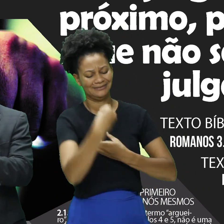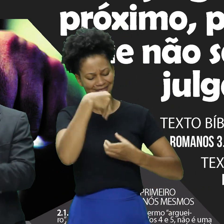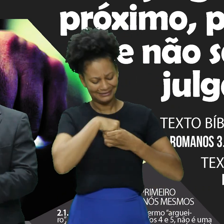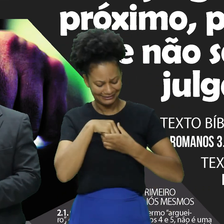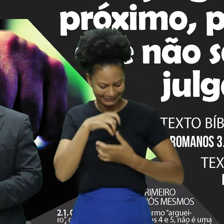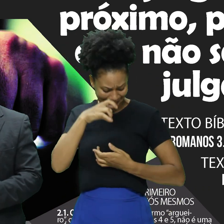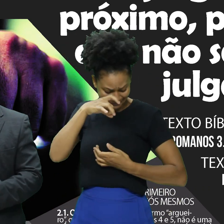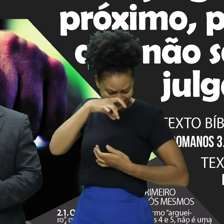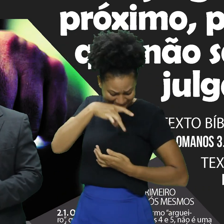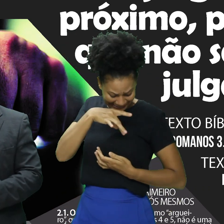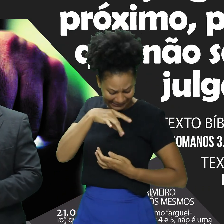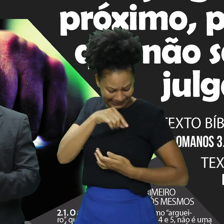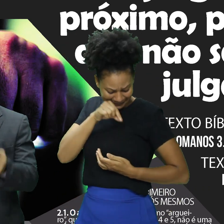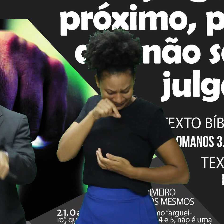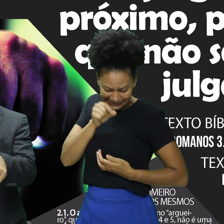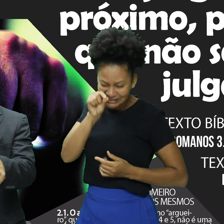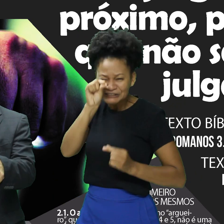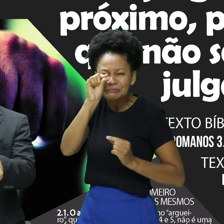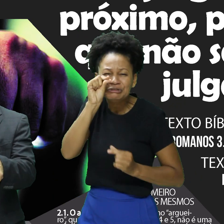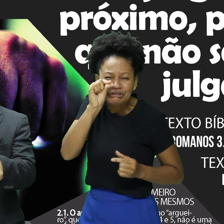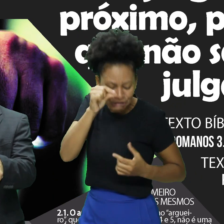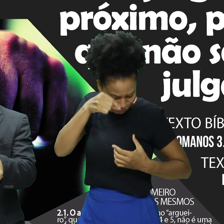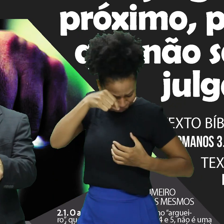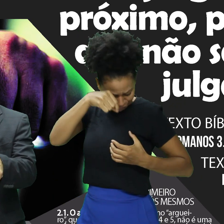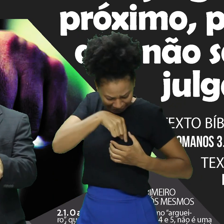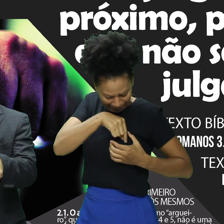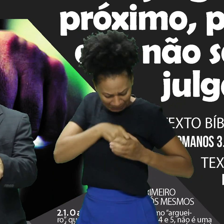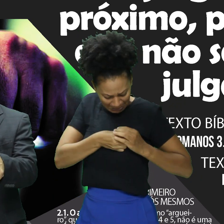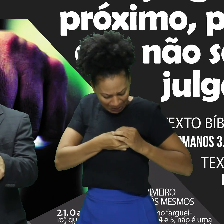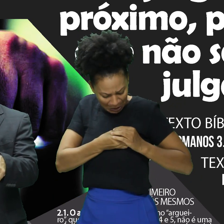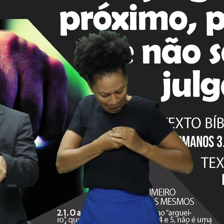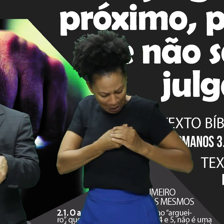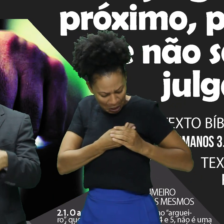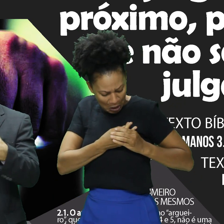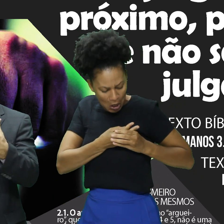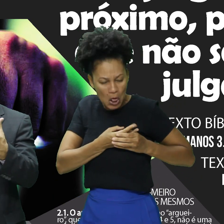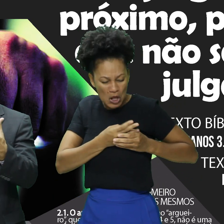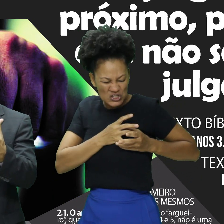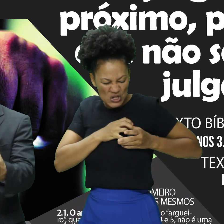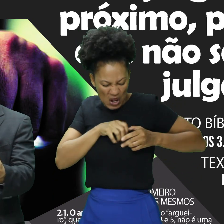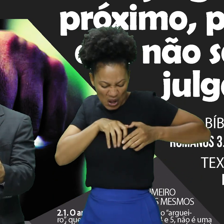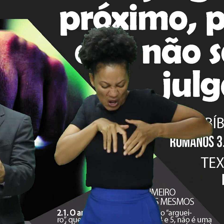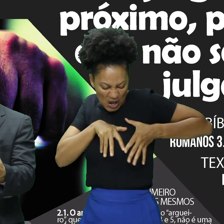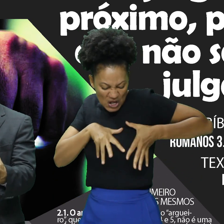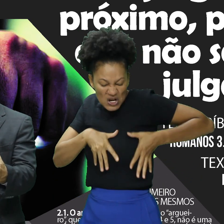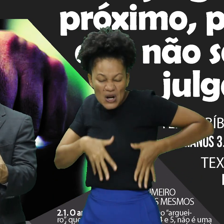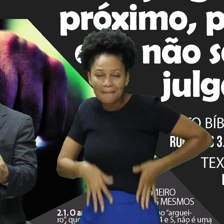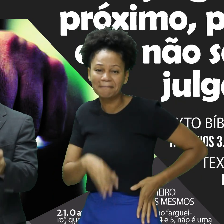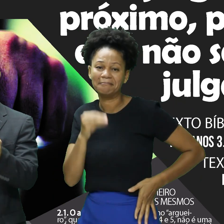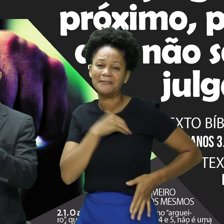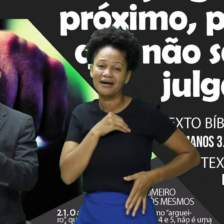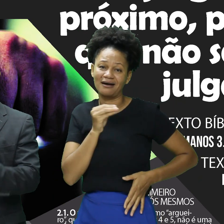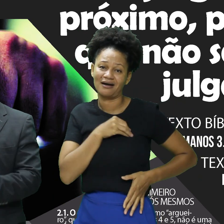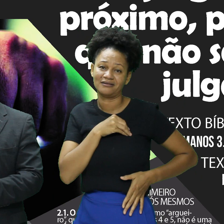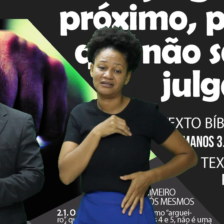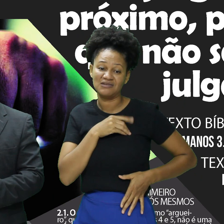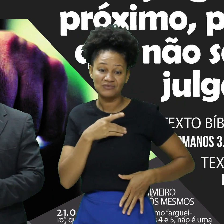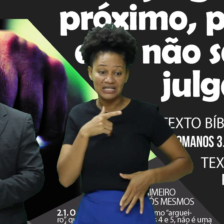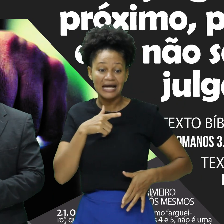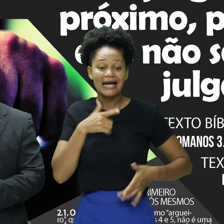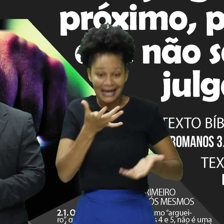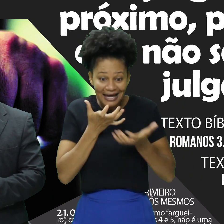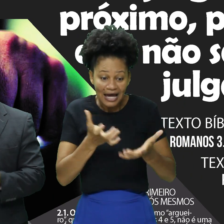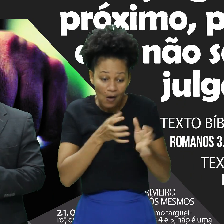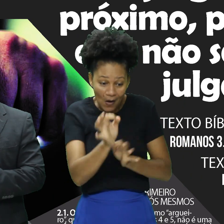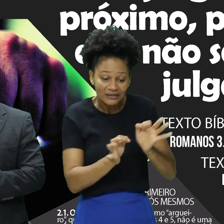semente do pecado. Ela está lá. E mesmo que você queira fazer a coisa certa, você não